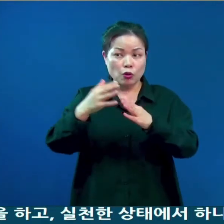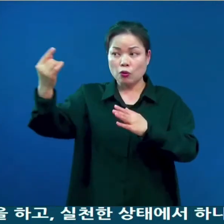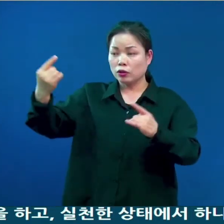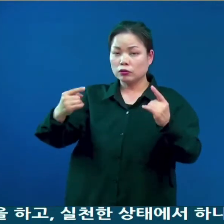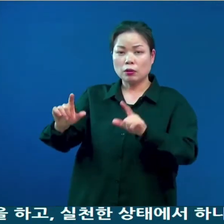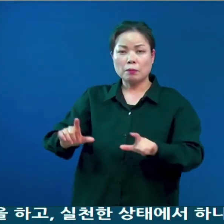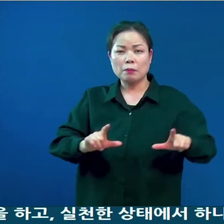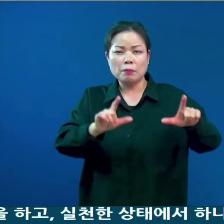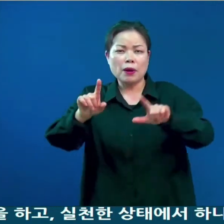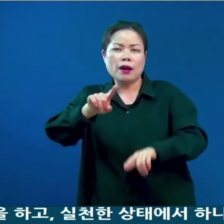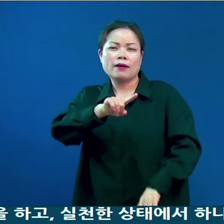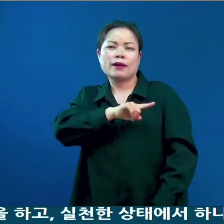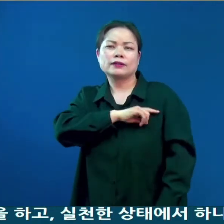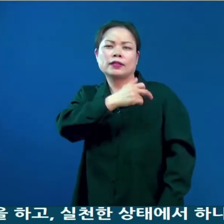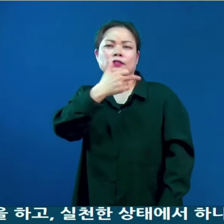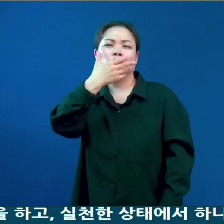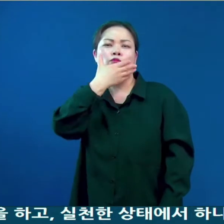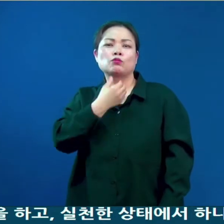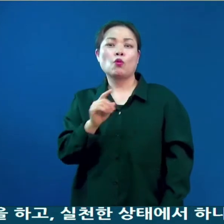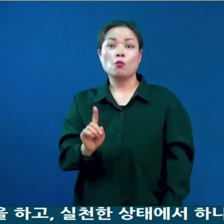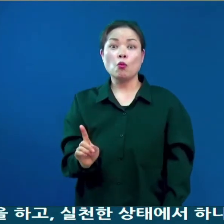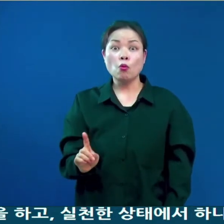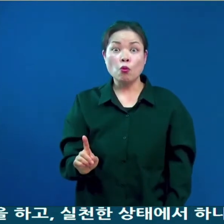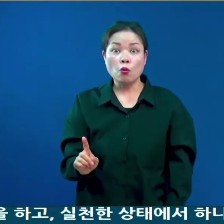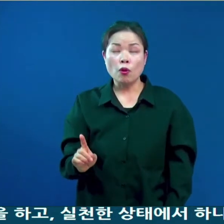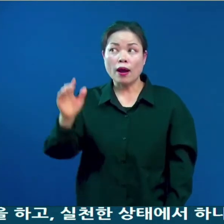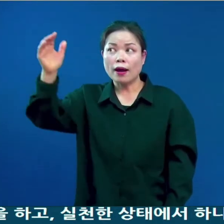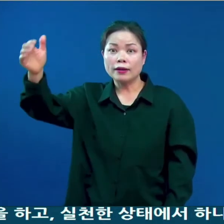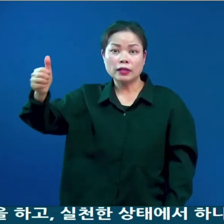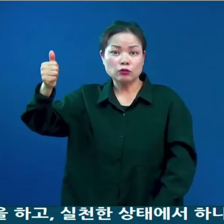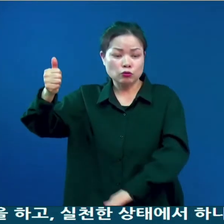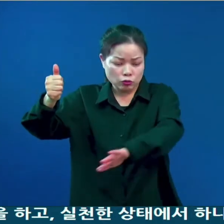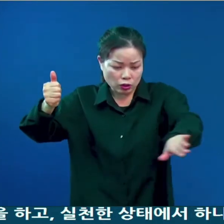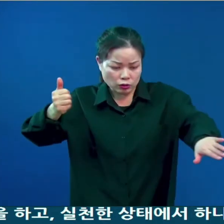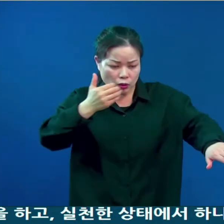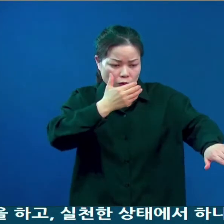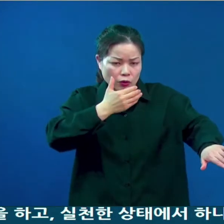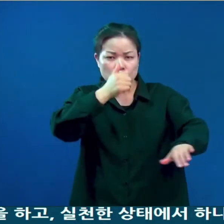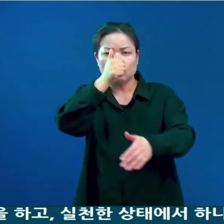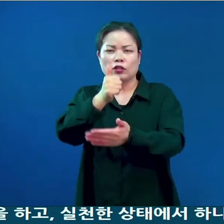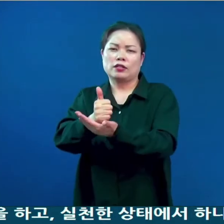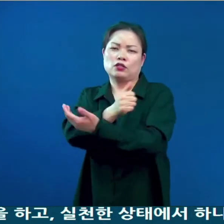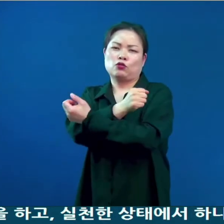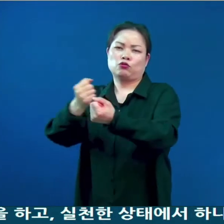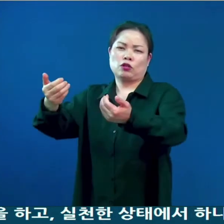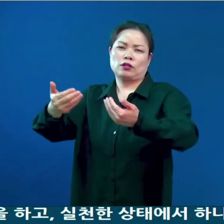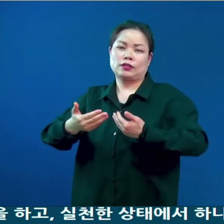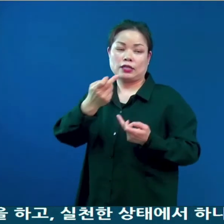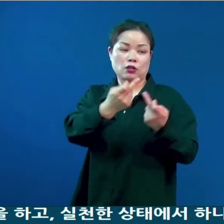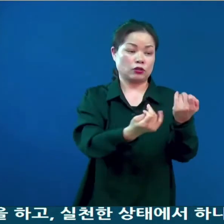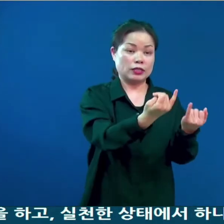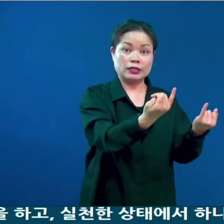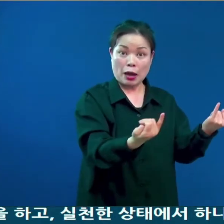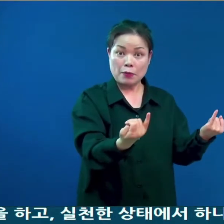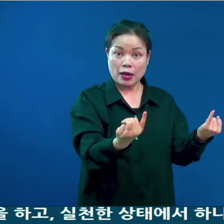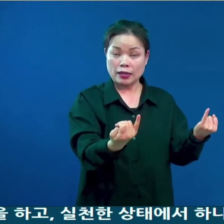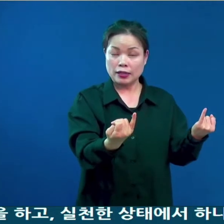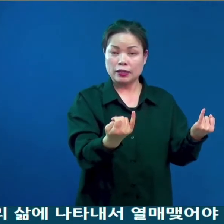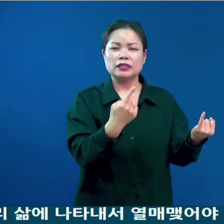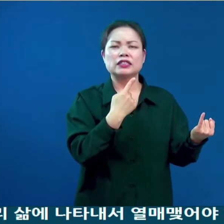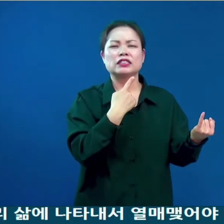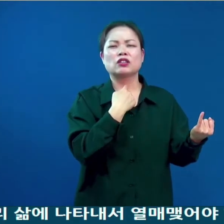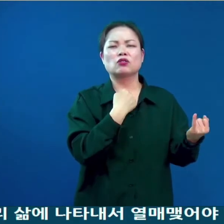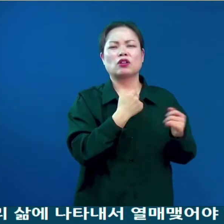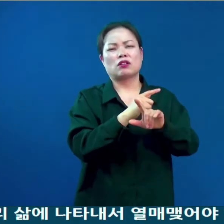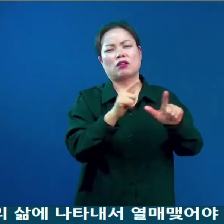수 있는 가장 큰 복 중에 하나가 뭡니까? 하나님께서 우리의 죄를 용서해 주실 뿐만 아니라 형제자매에게 지었던